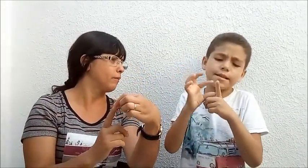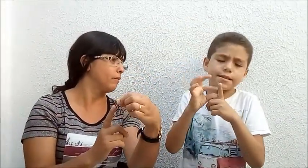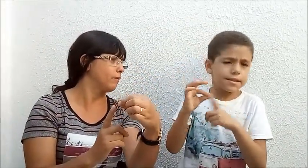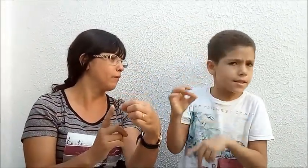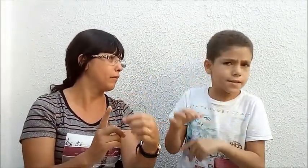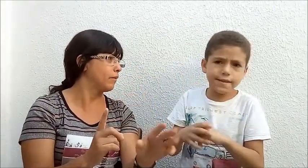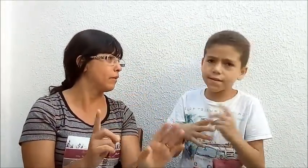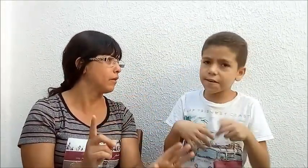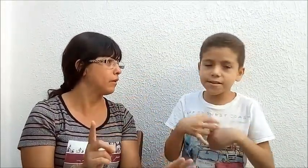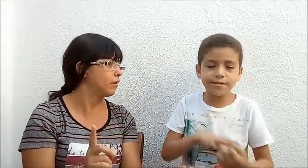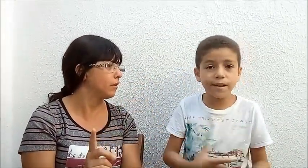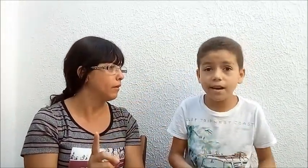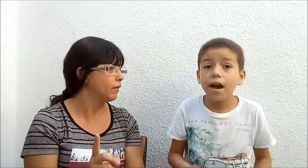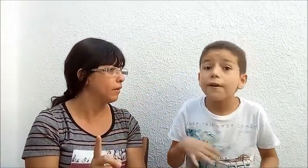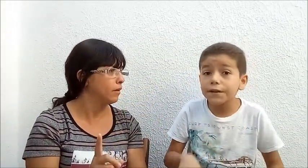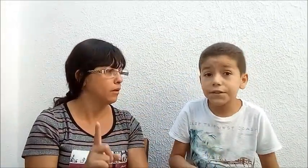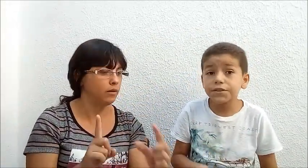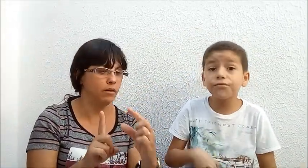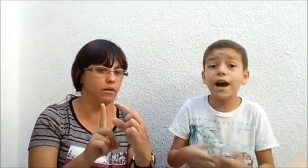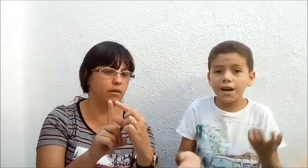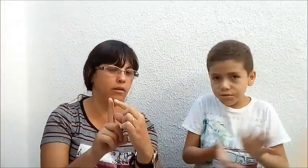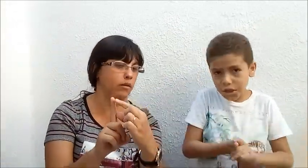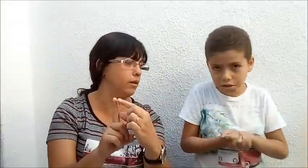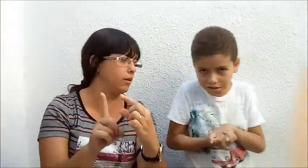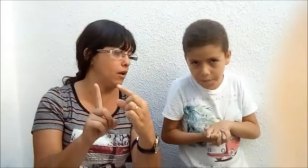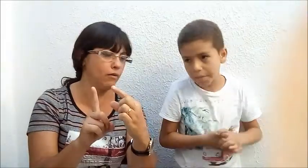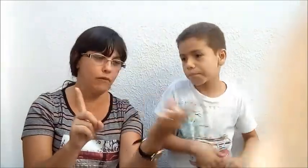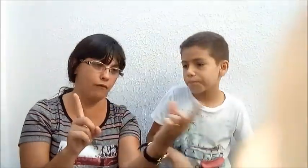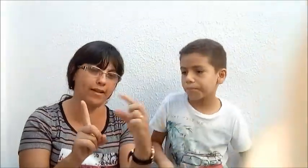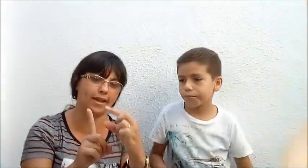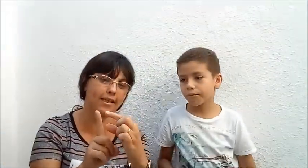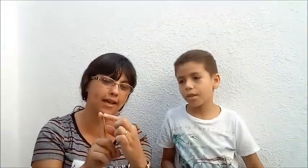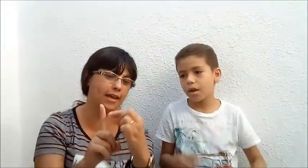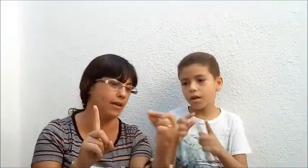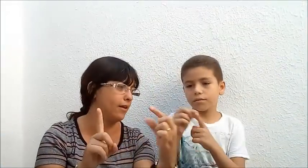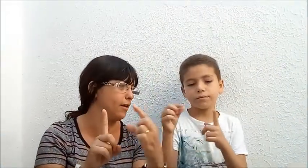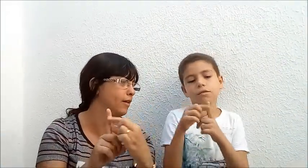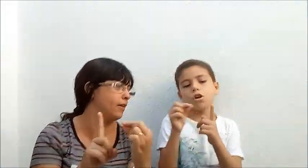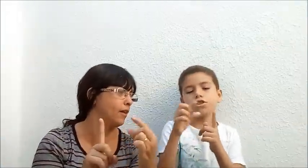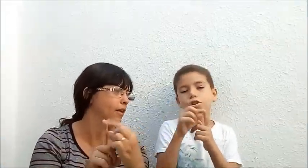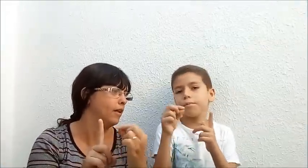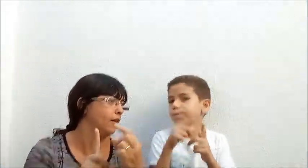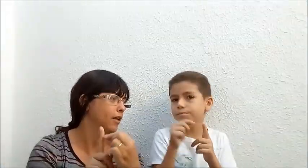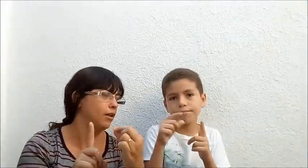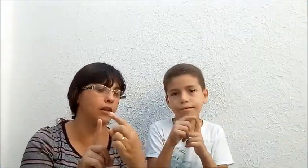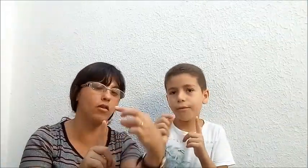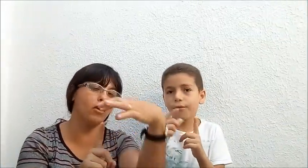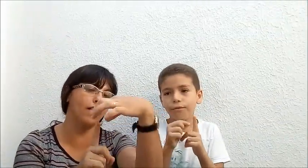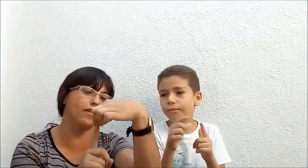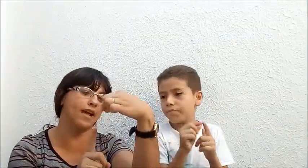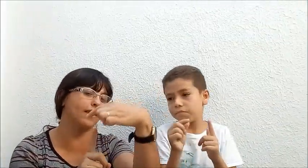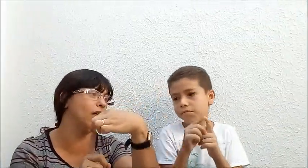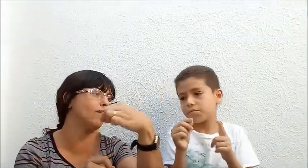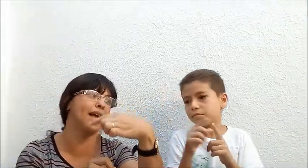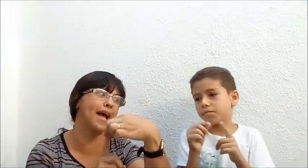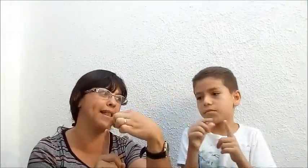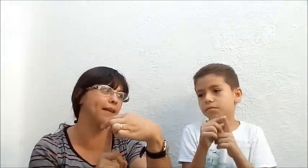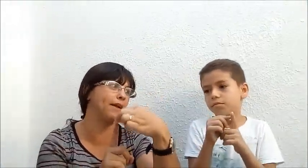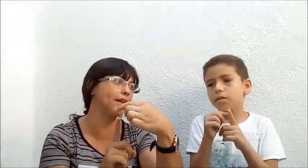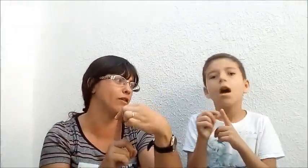vezes assim, às vezes eu faço de vários jeitos também. Então, vamos fazer isso aqui. Olha, choca. Então, se alguém fizer assim, não está errado também não,